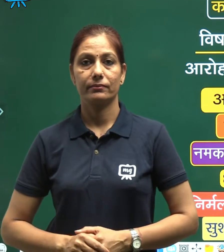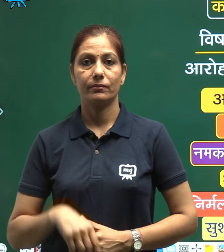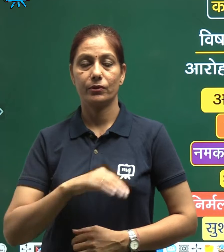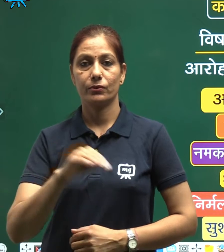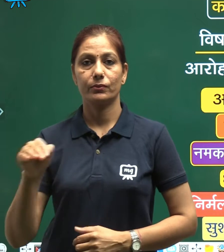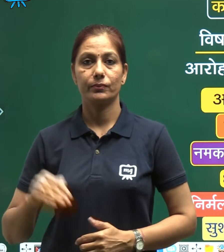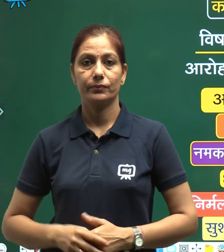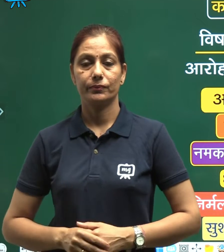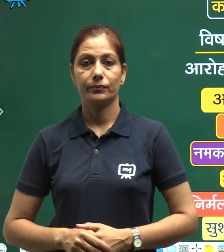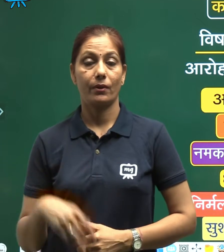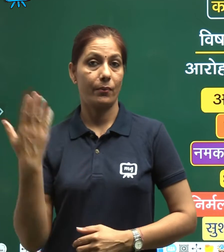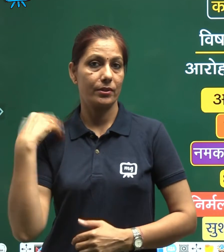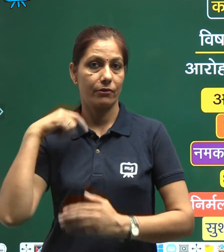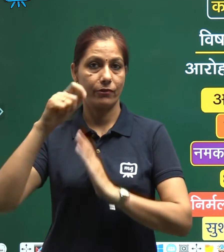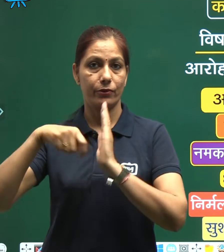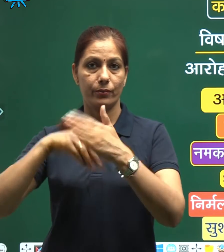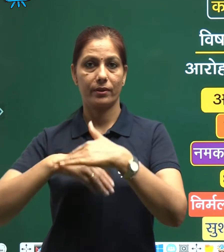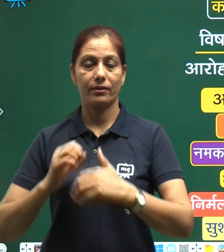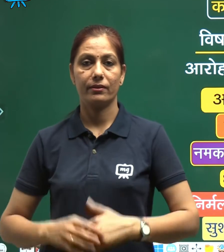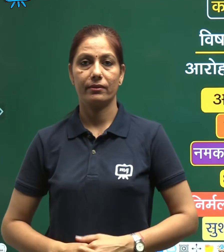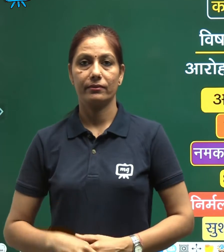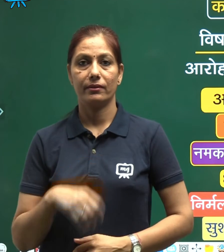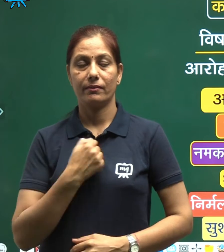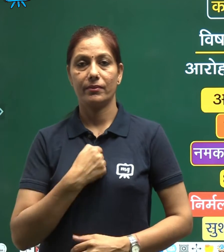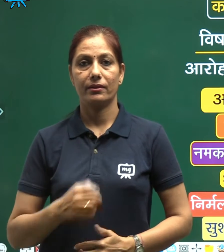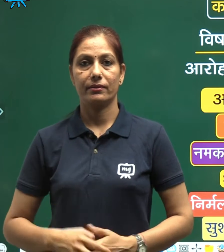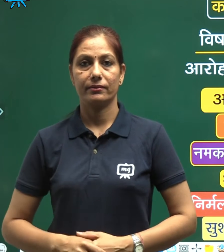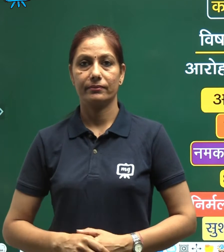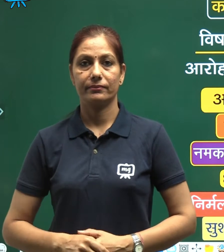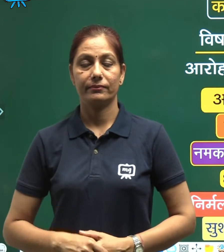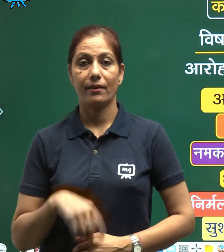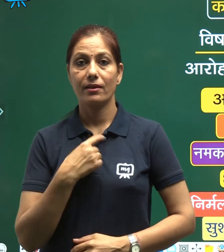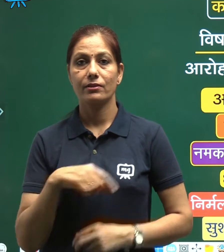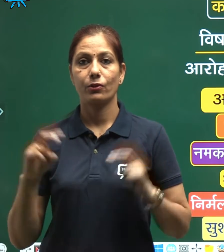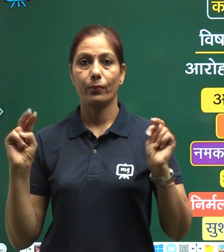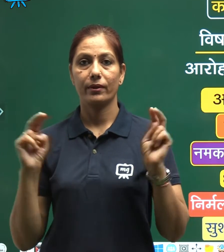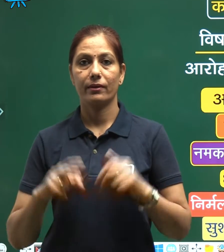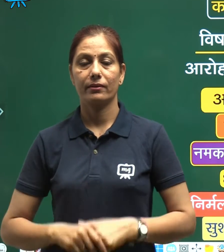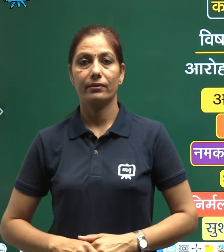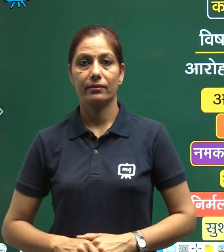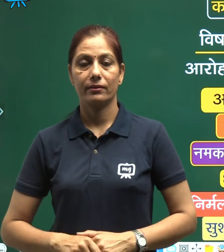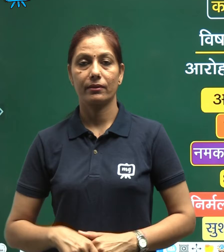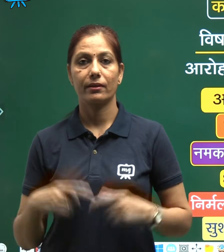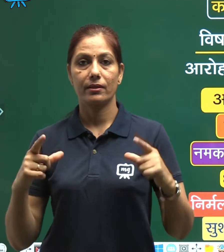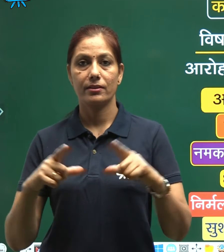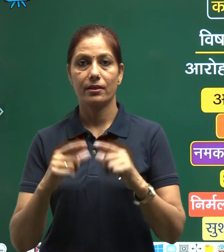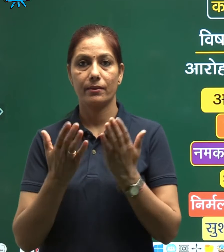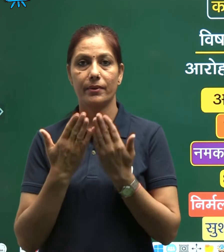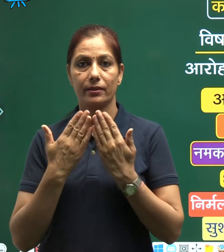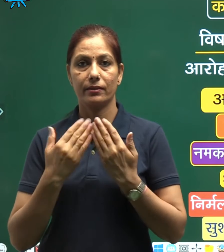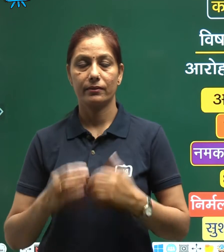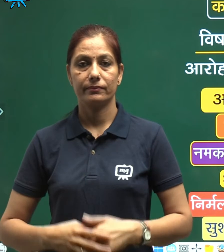बच्चों, पिछले वीडियो में हमने इस अध्याय का सार पढ़ा